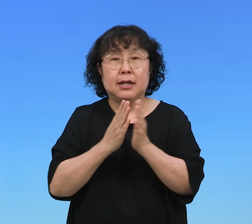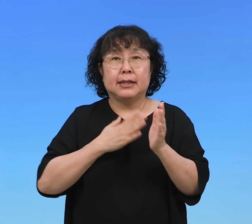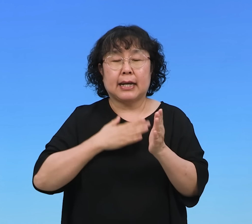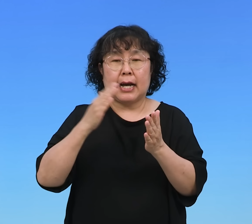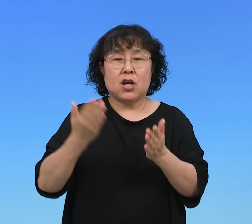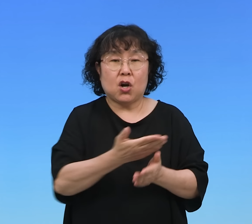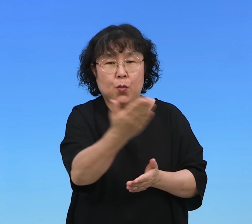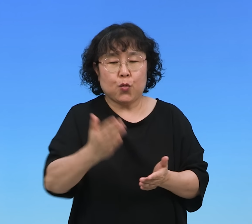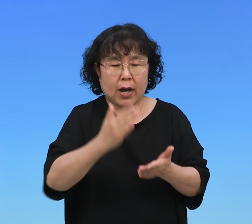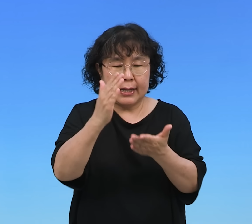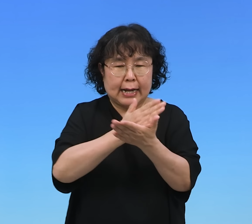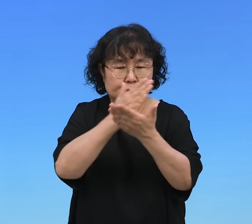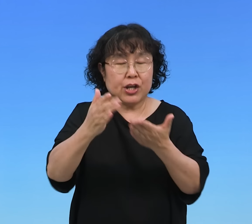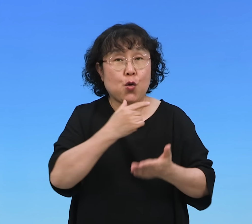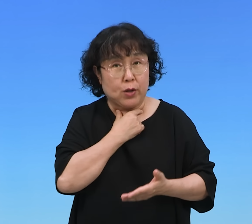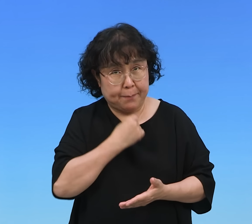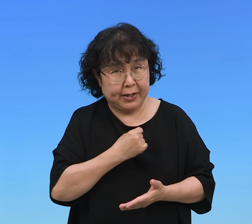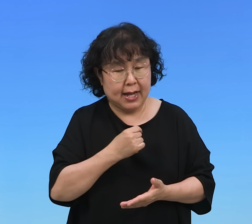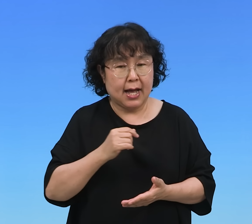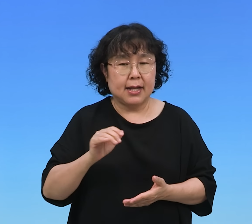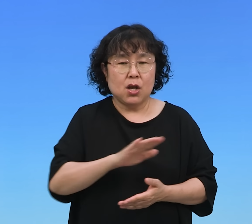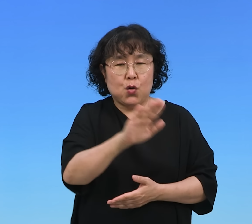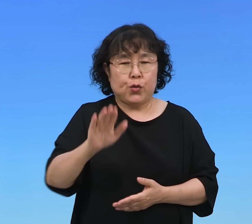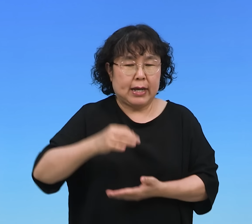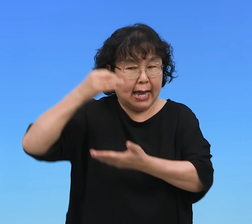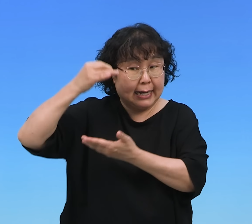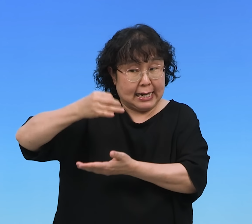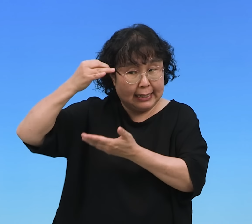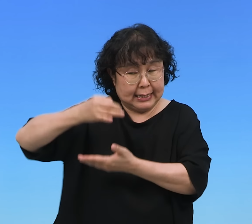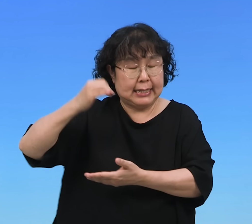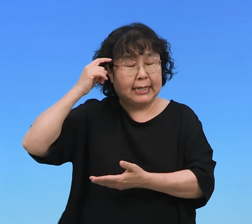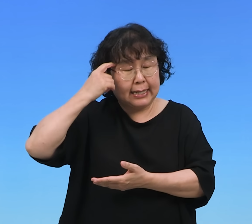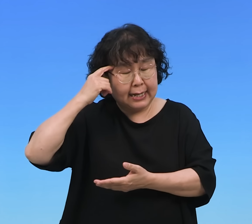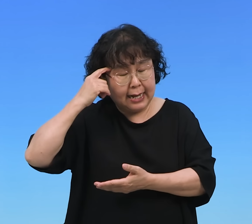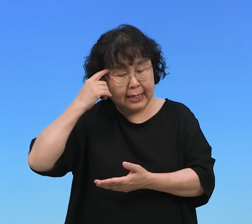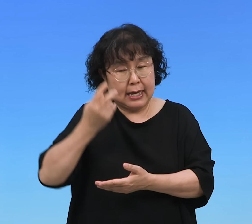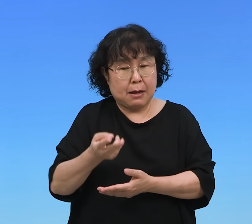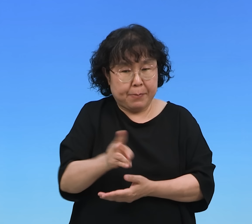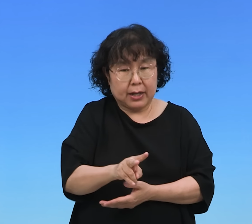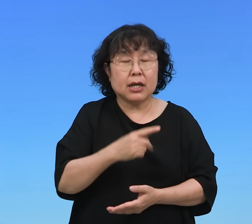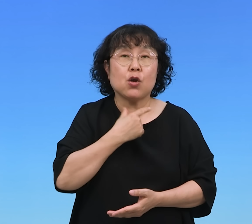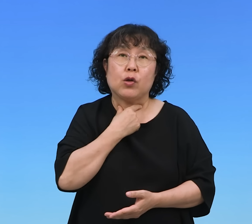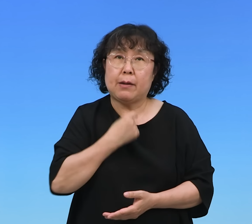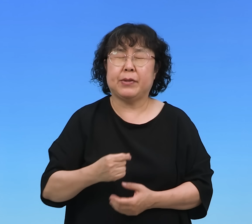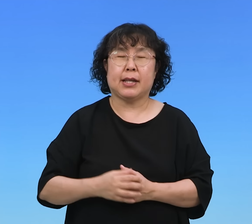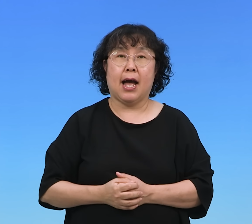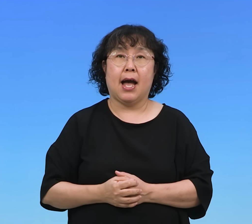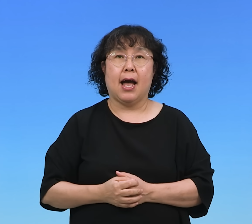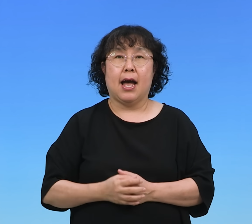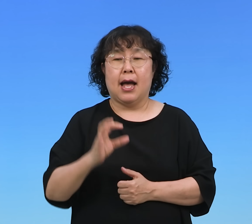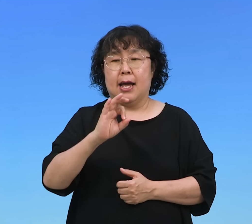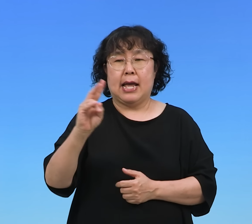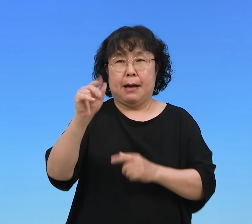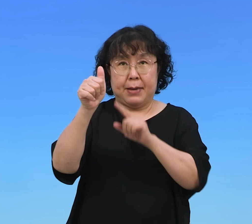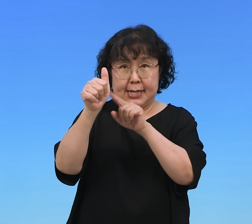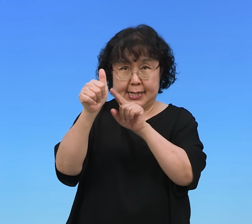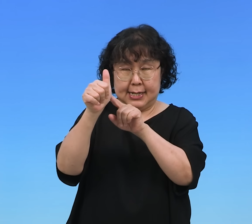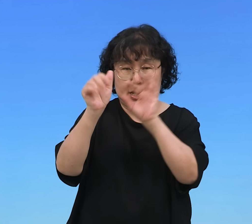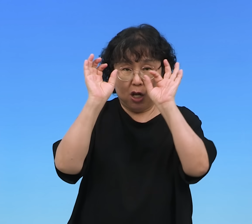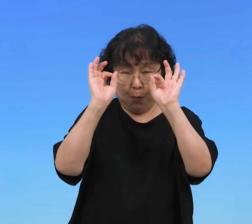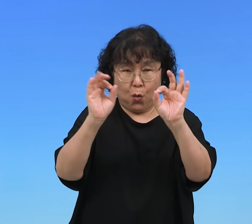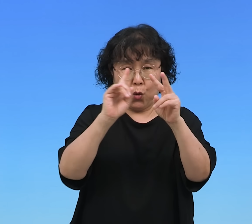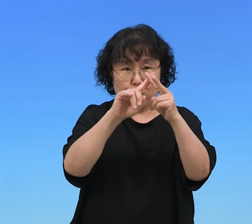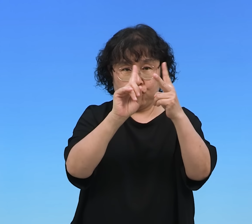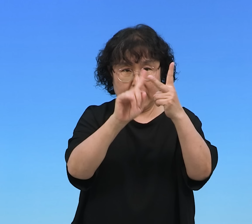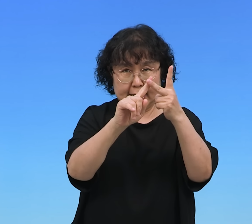우리는 가치관이 바뀌어야 되잖아요. 그래서 추구하는 게 달라져야 되는데 야베스를 보면서 두 가지로 한번